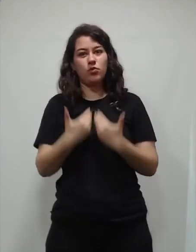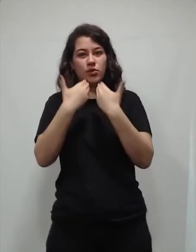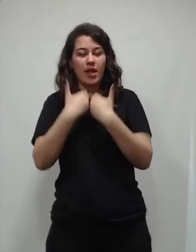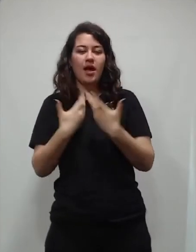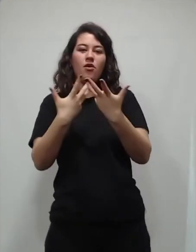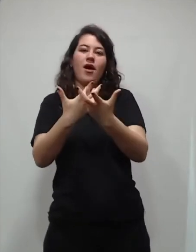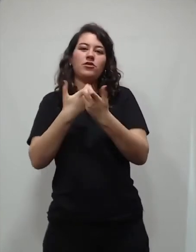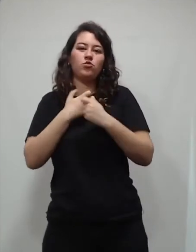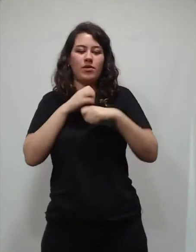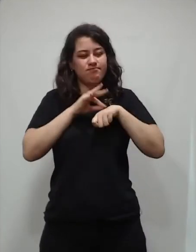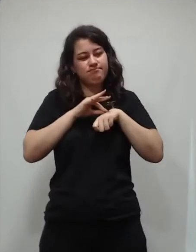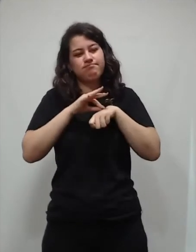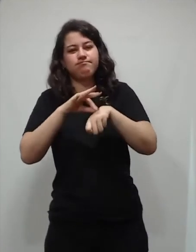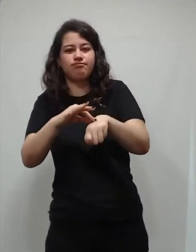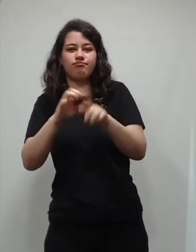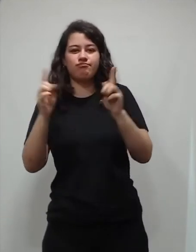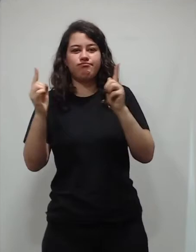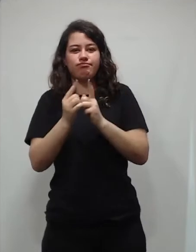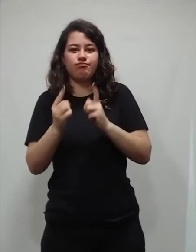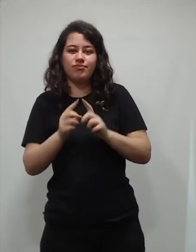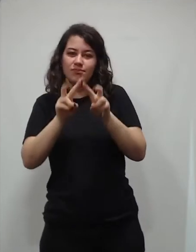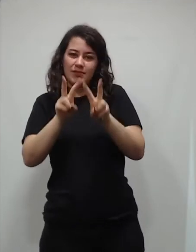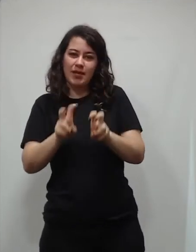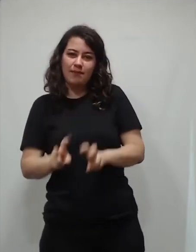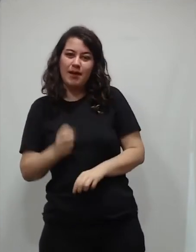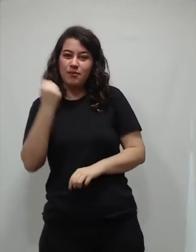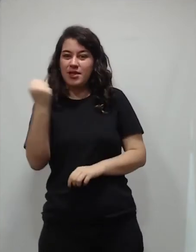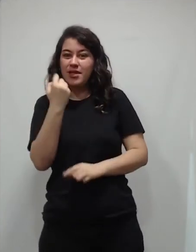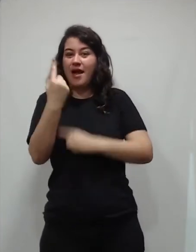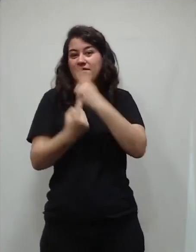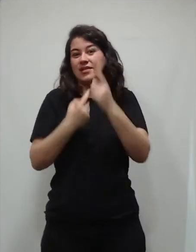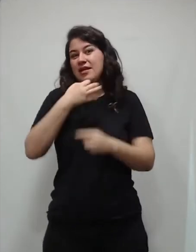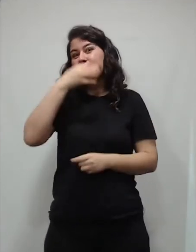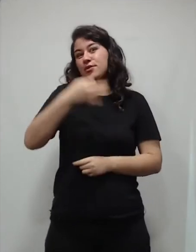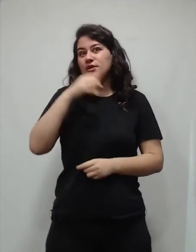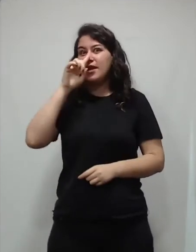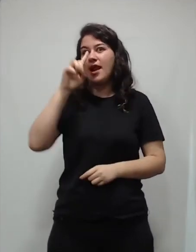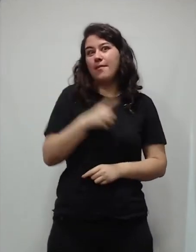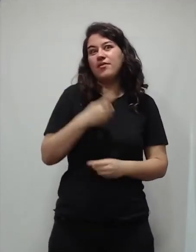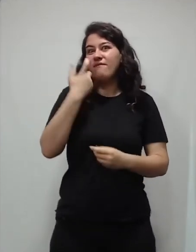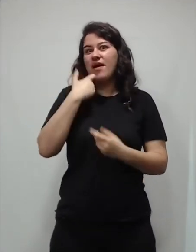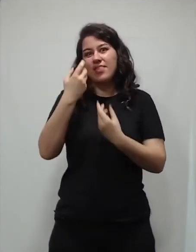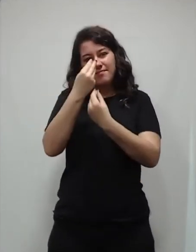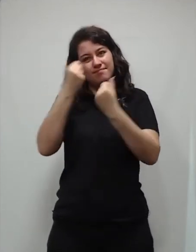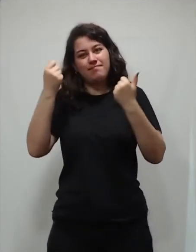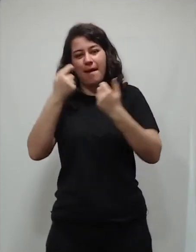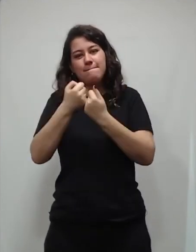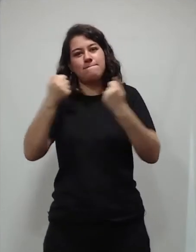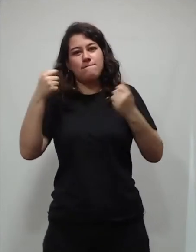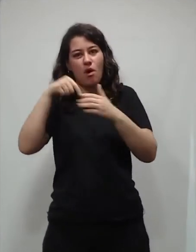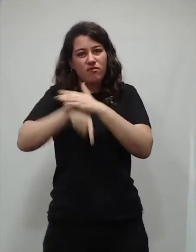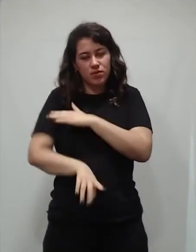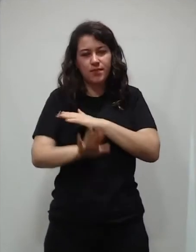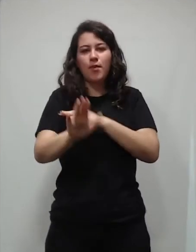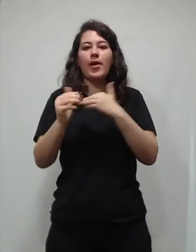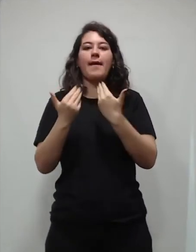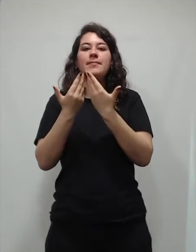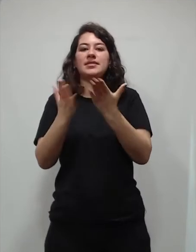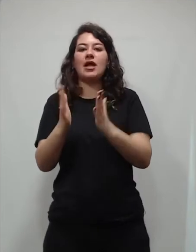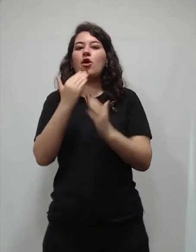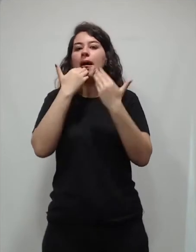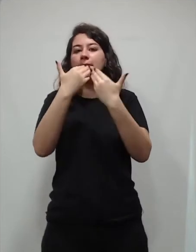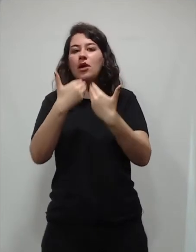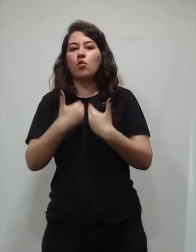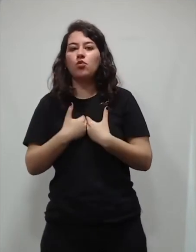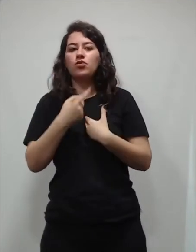permiten como hacer énfasis en cosas que en estas exposiciones rápidas quedan como muy por arriba a veces. Comienzo con